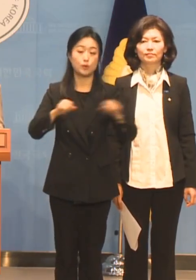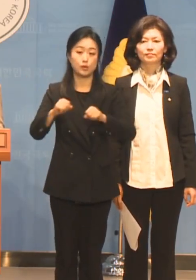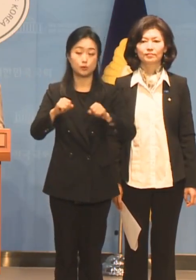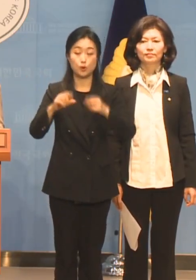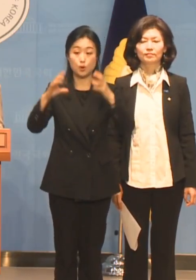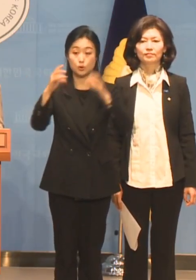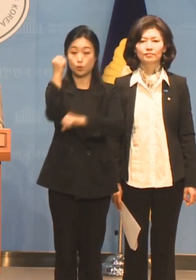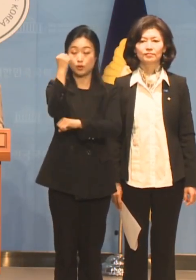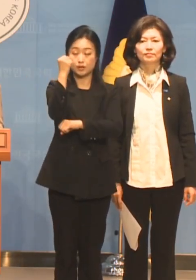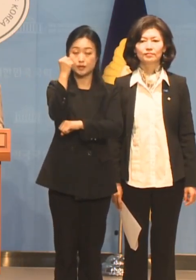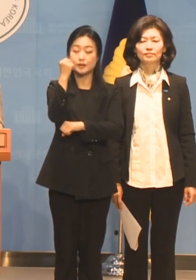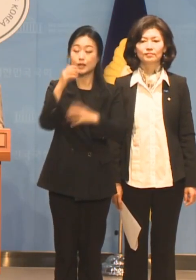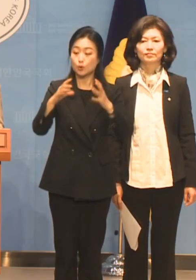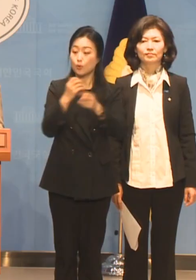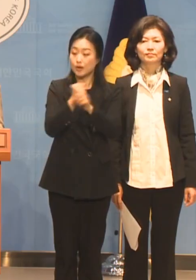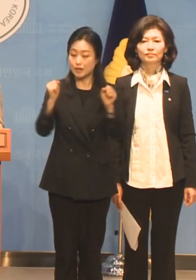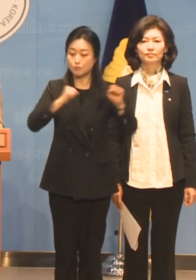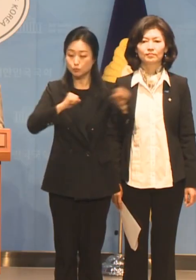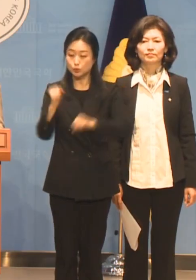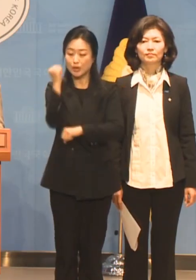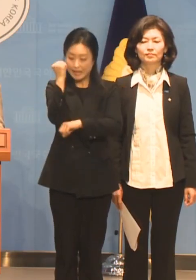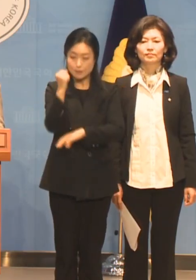정신의 기틀을 형성한 사건이지만